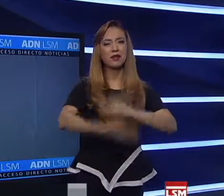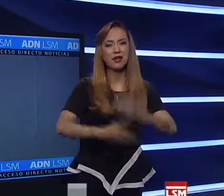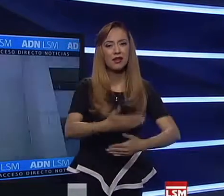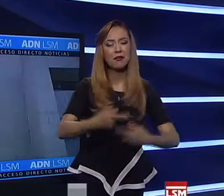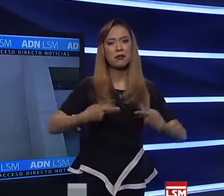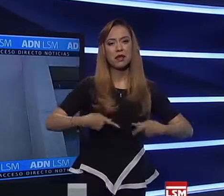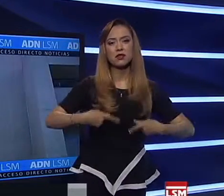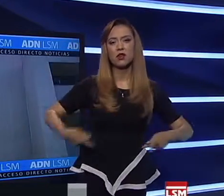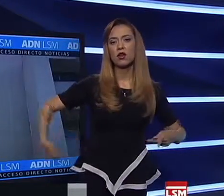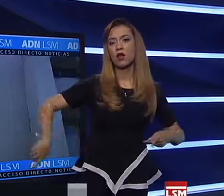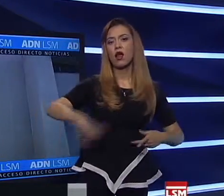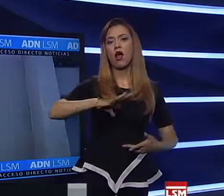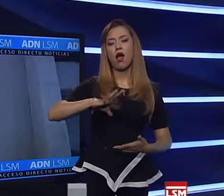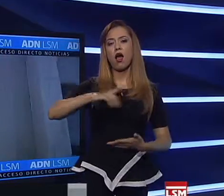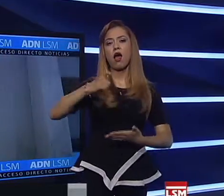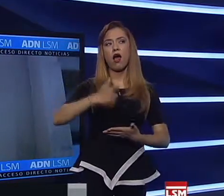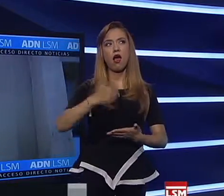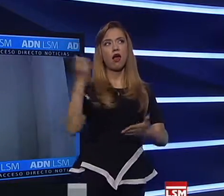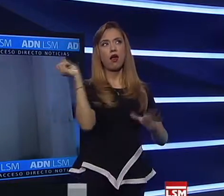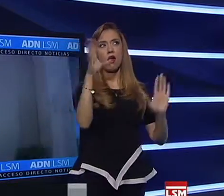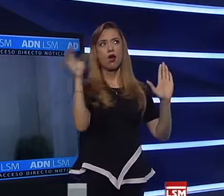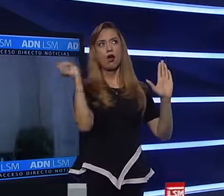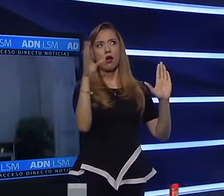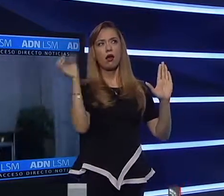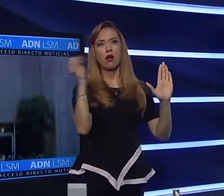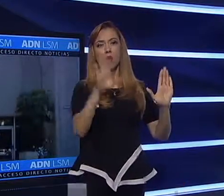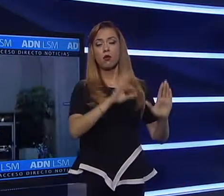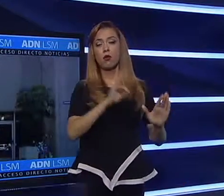operen fideicomisos cuyo patrimonio sea equivalente a